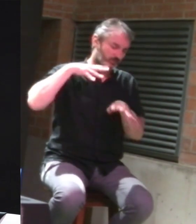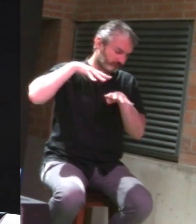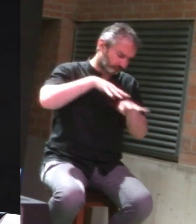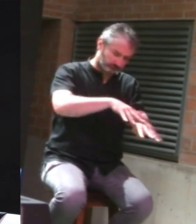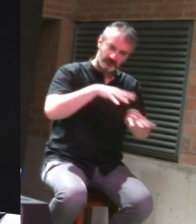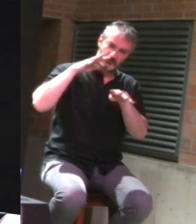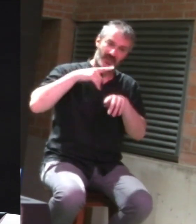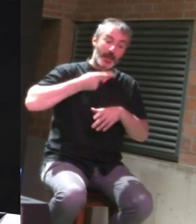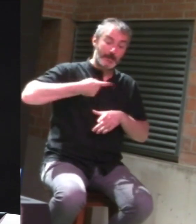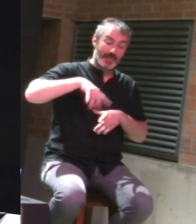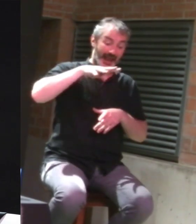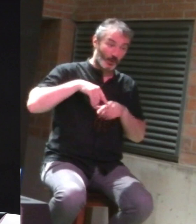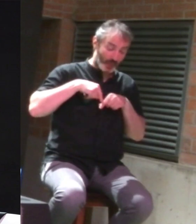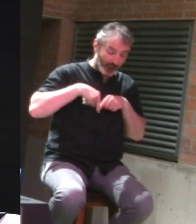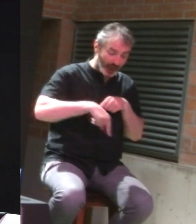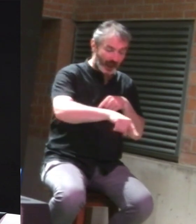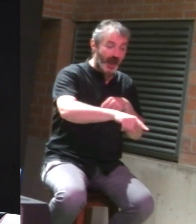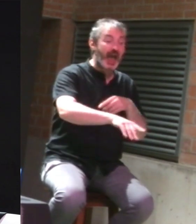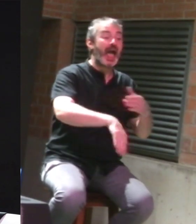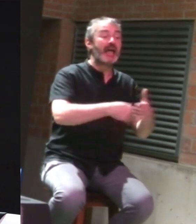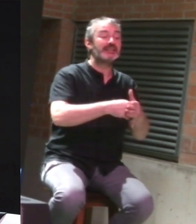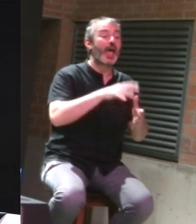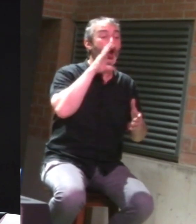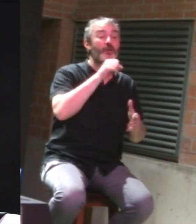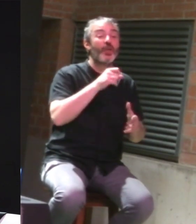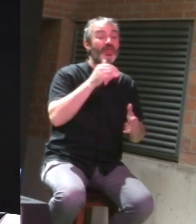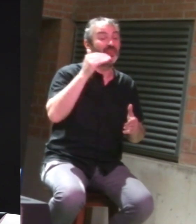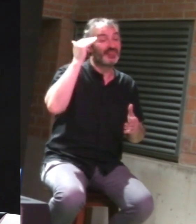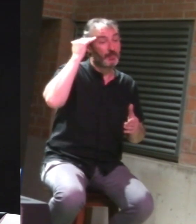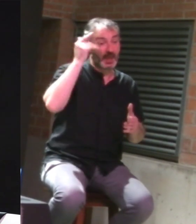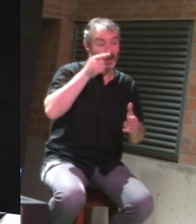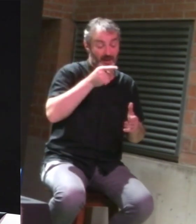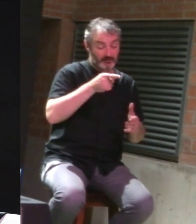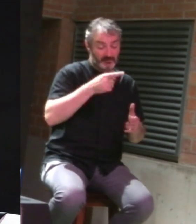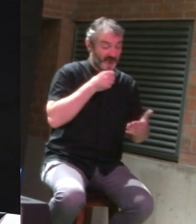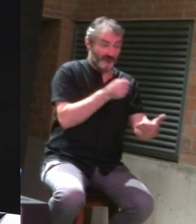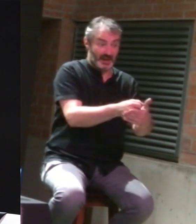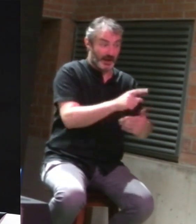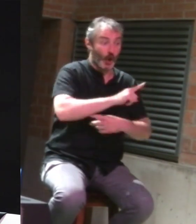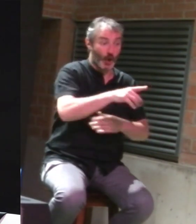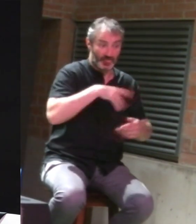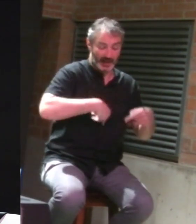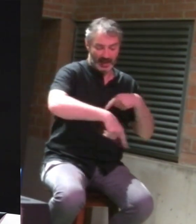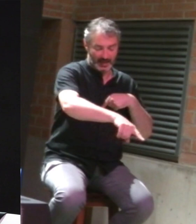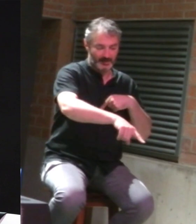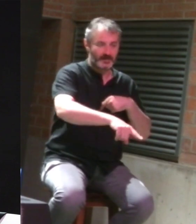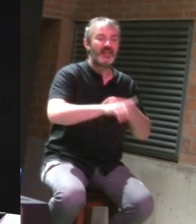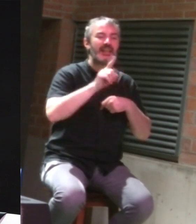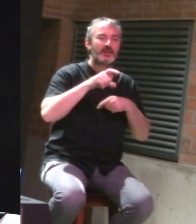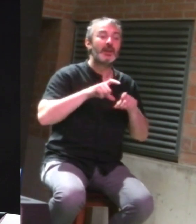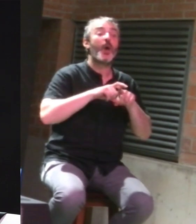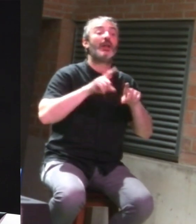protestes obreres des de la plaça de Catalunya fins al govern civil, que està al final. En la vaga del 18 trobarem una acció espectacular, que és